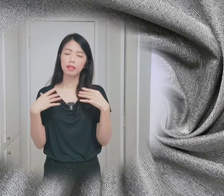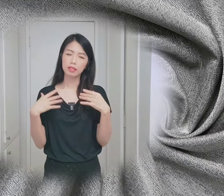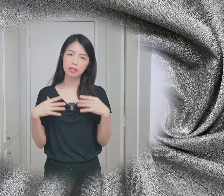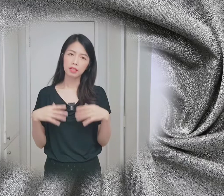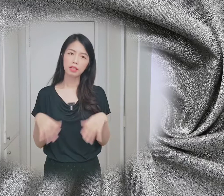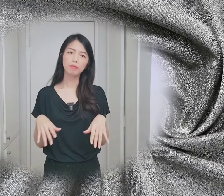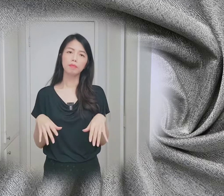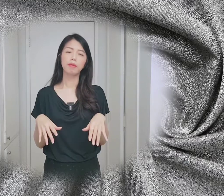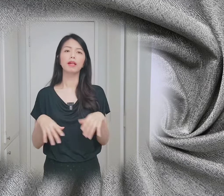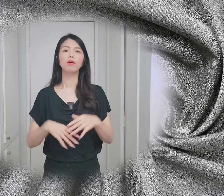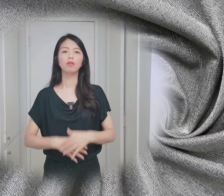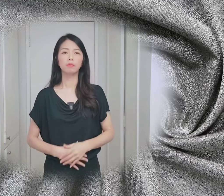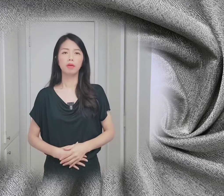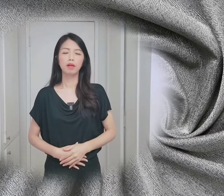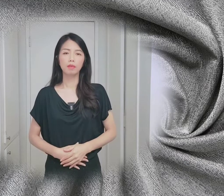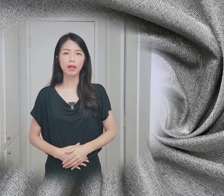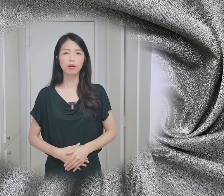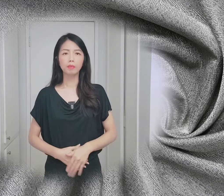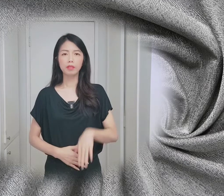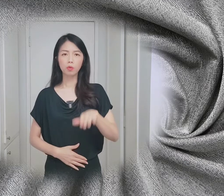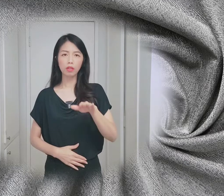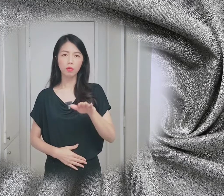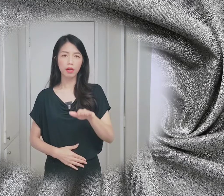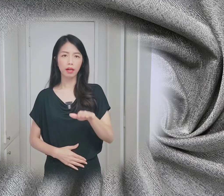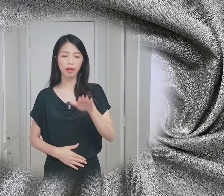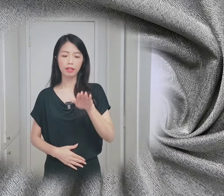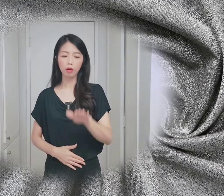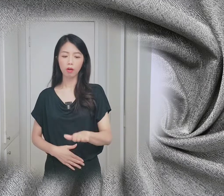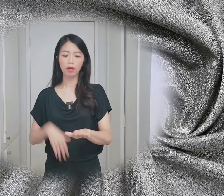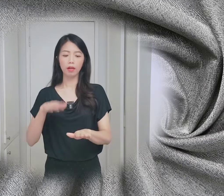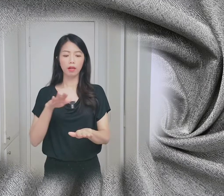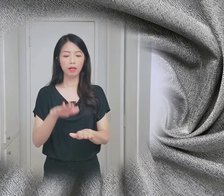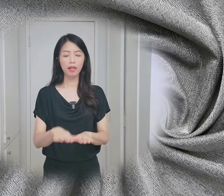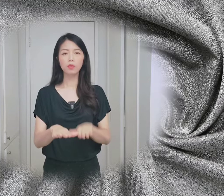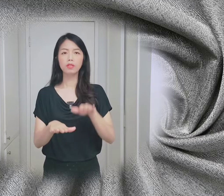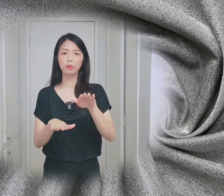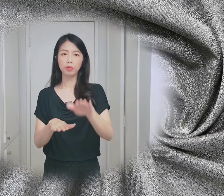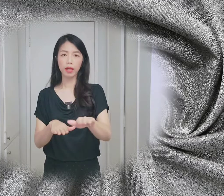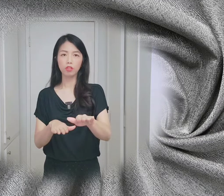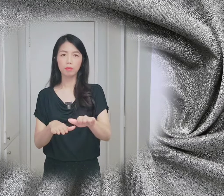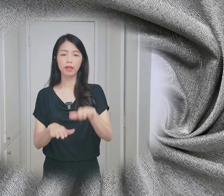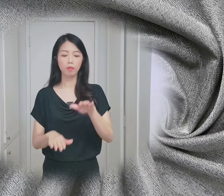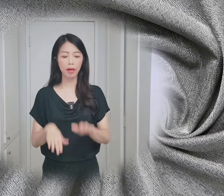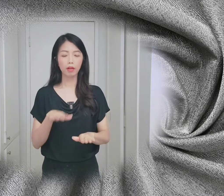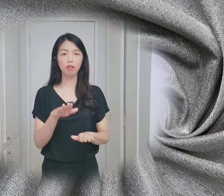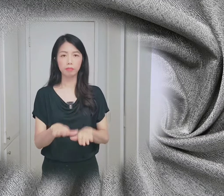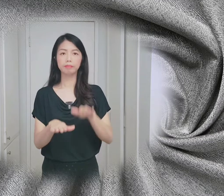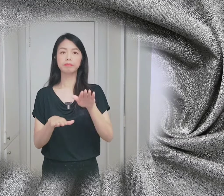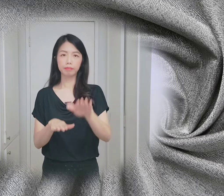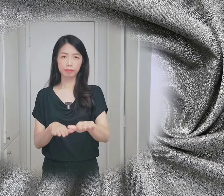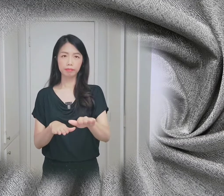뜻입니다. 지친 발걸음. 발걸음은 손등이 위를 향하게 해서 한 손씩 앞으로 나가주시면 돼요.